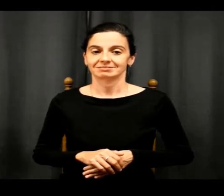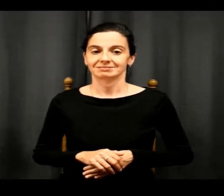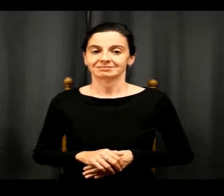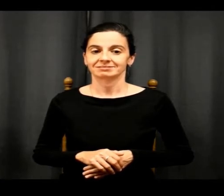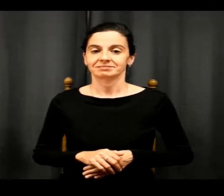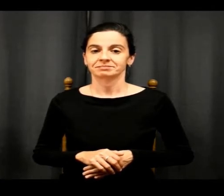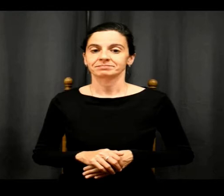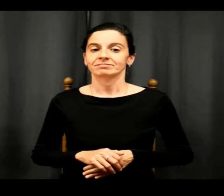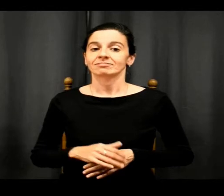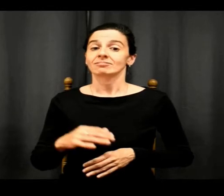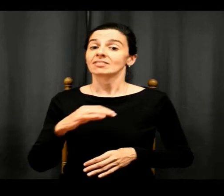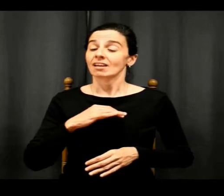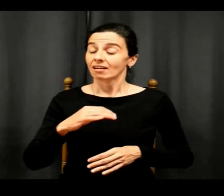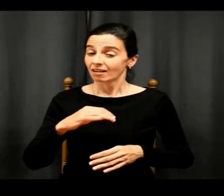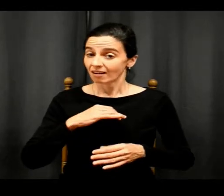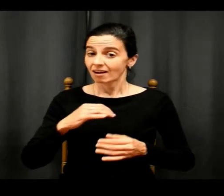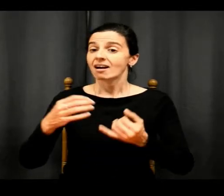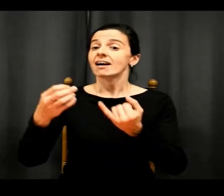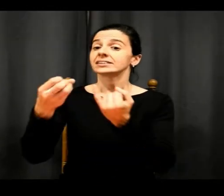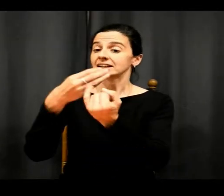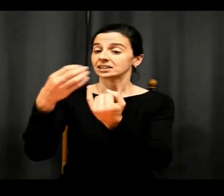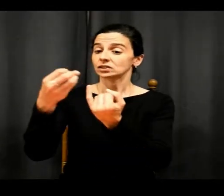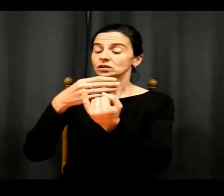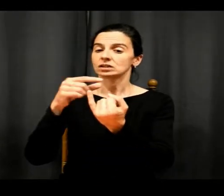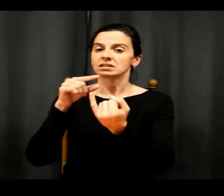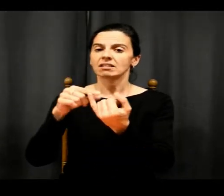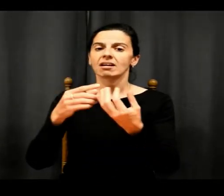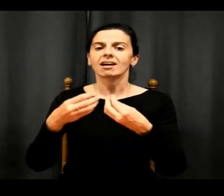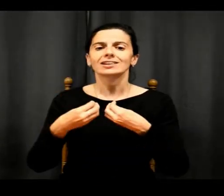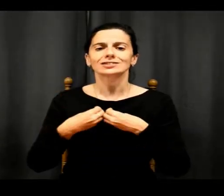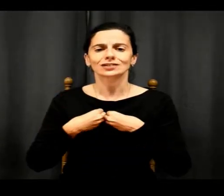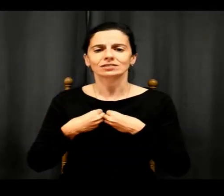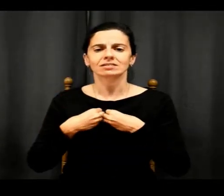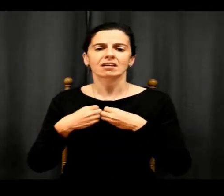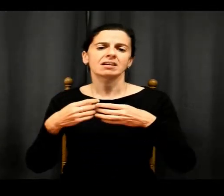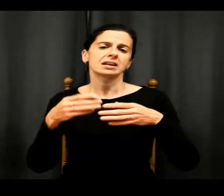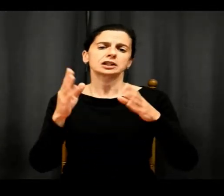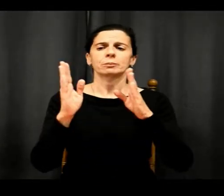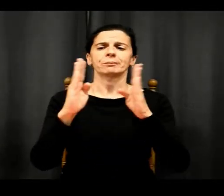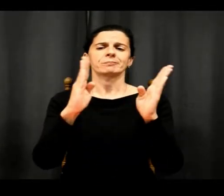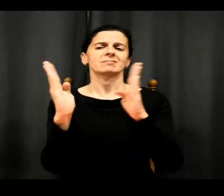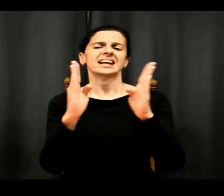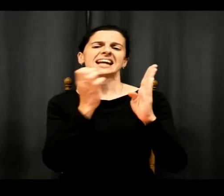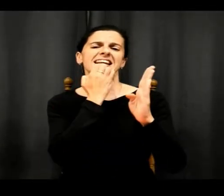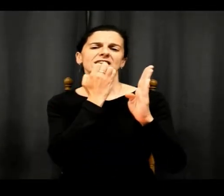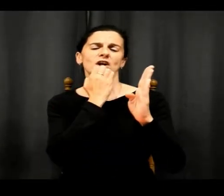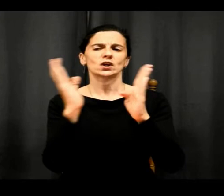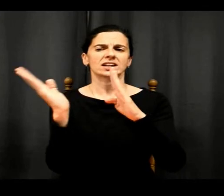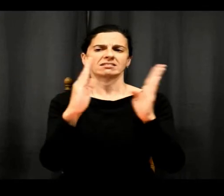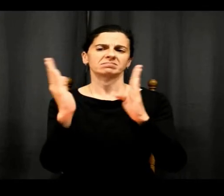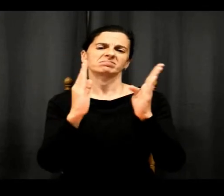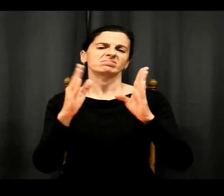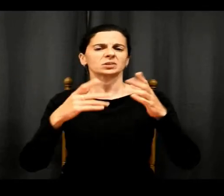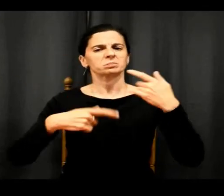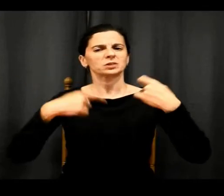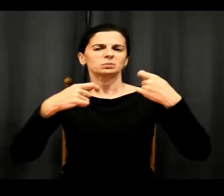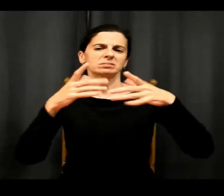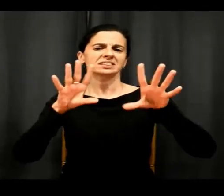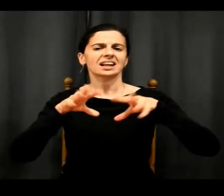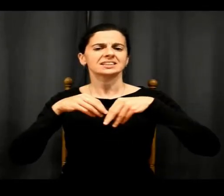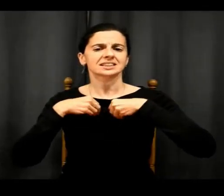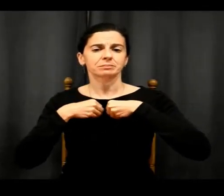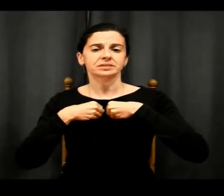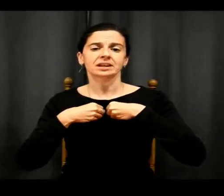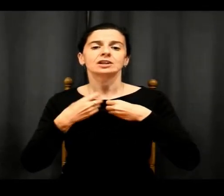Les indicateurs définissent le degré de tolérance, la marge d'erreur que l'on va accepter. Elle s'exprime généralement en termes de nombre,